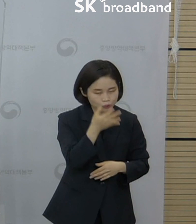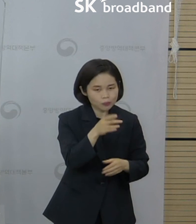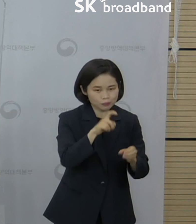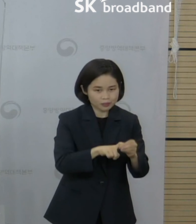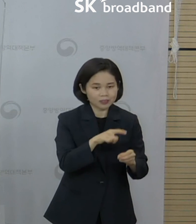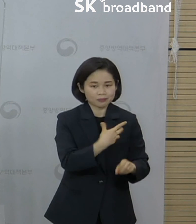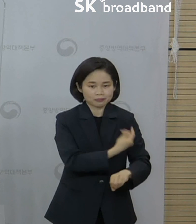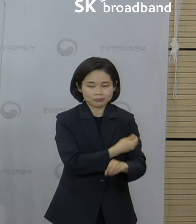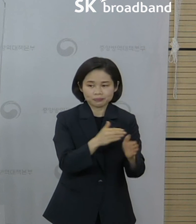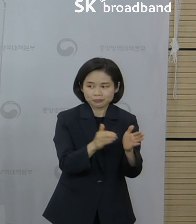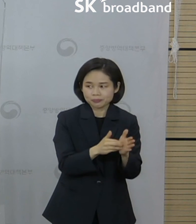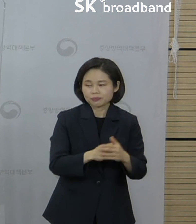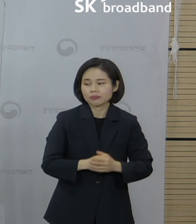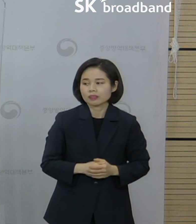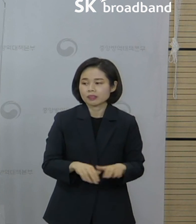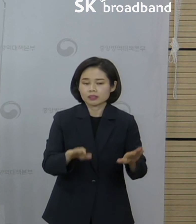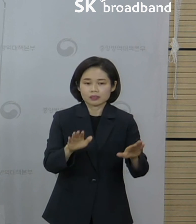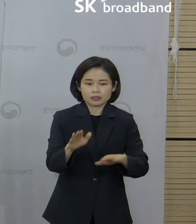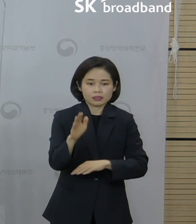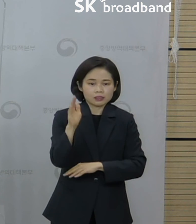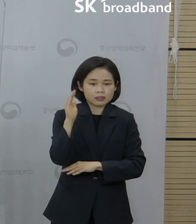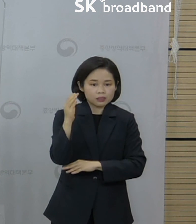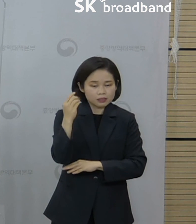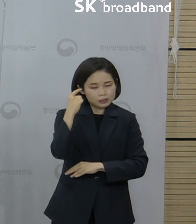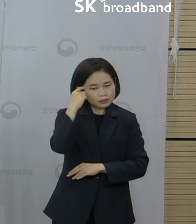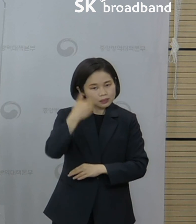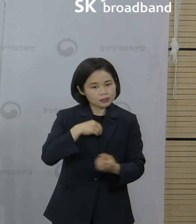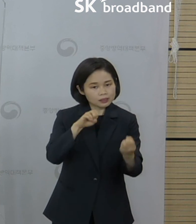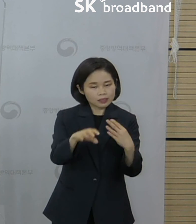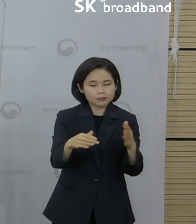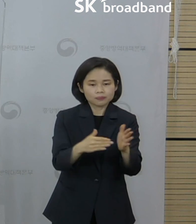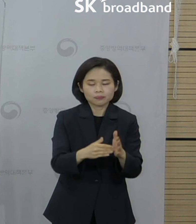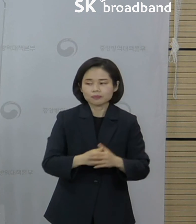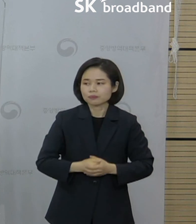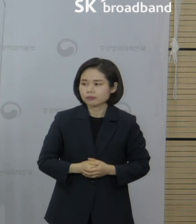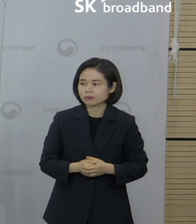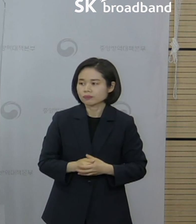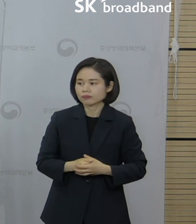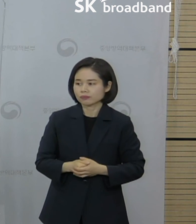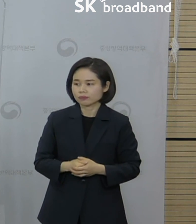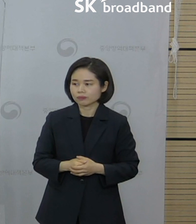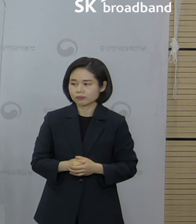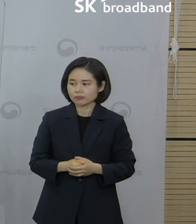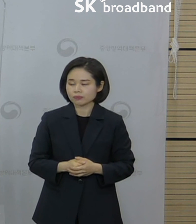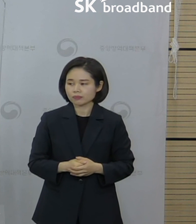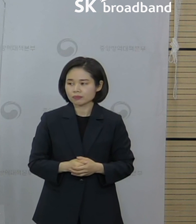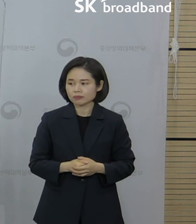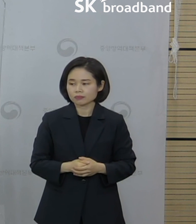위기소통팀으로 보내주시면 추후에 또 답변 드리겠습니다. 그럼 원장 마무리 발언 듣겠습니다.